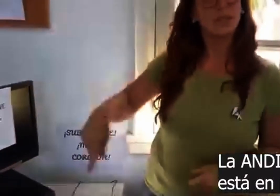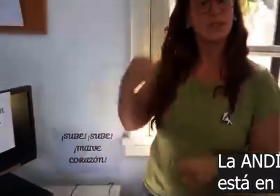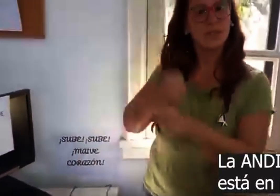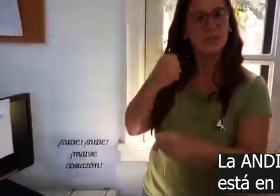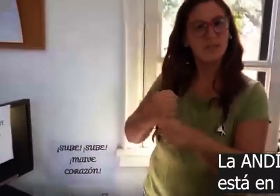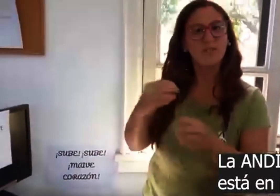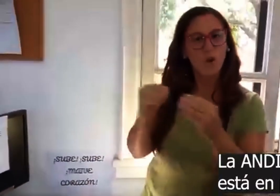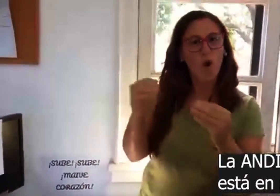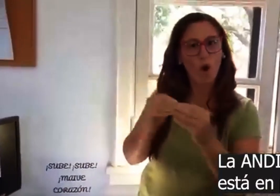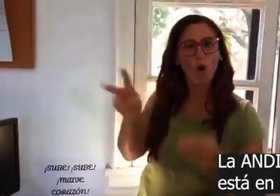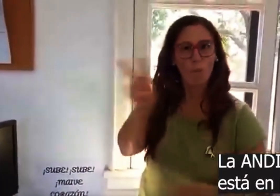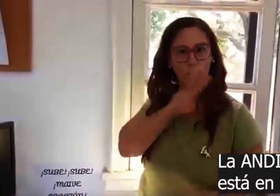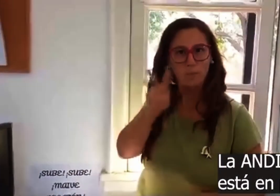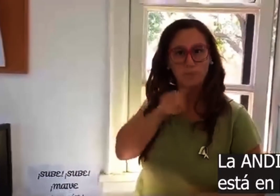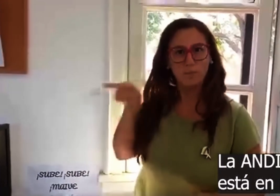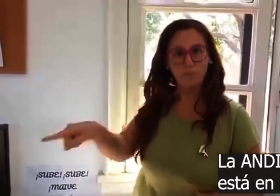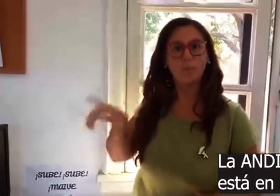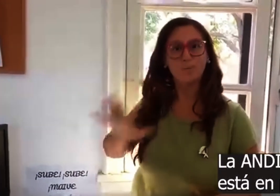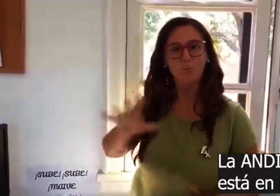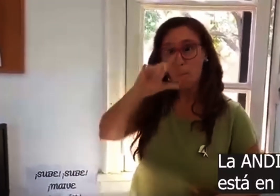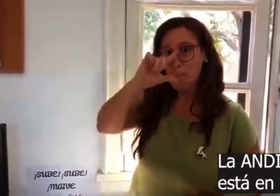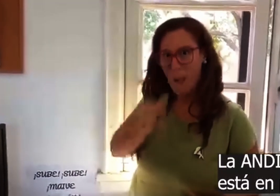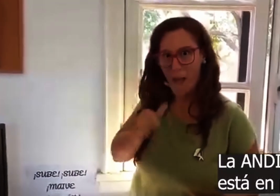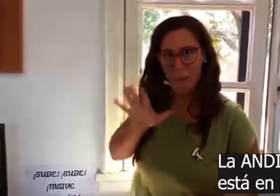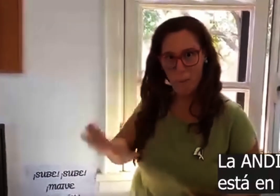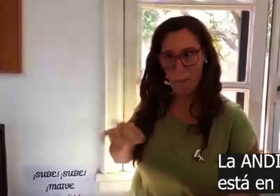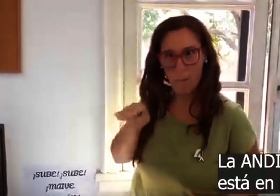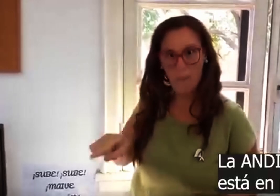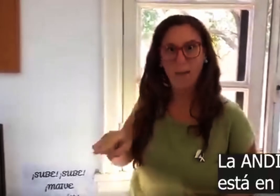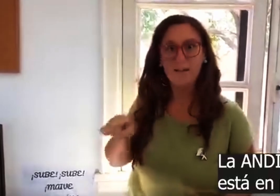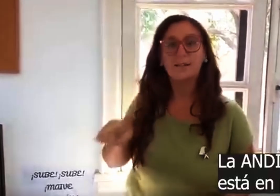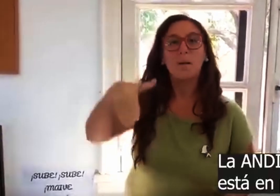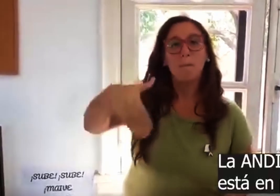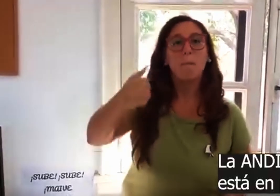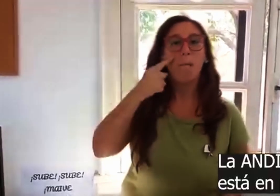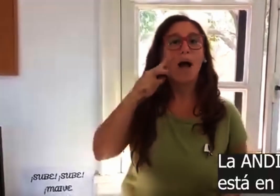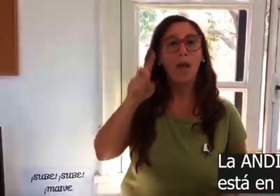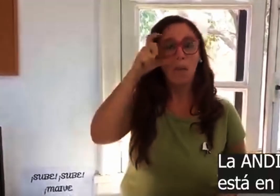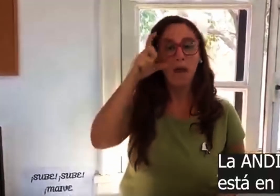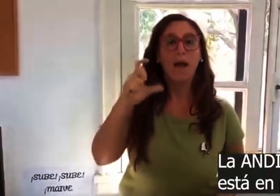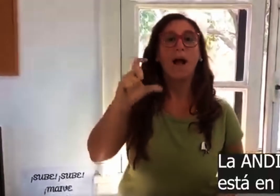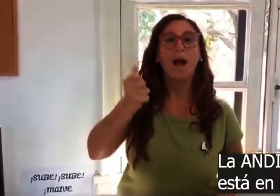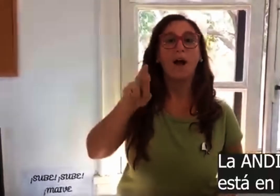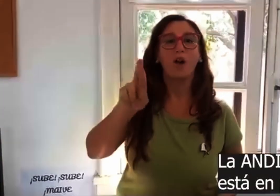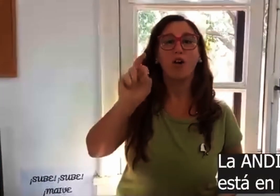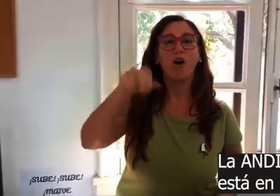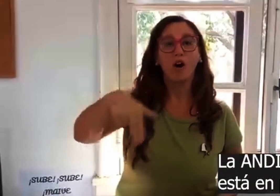Acá trabajaba Maide Carone Fernández, realizadora audiovisual, asesora en accesibilidad comunicacional.